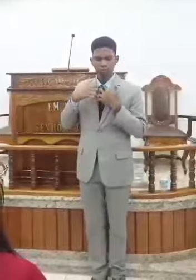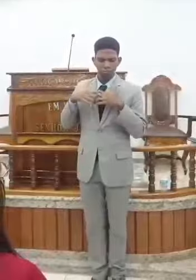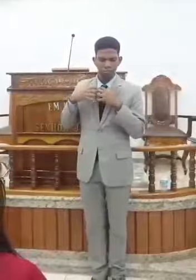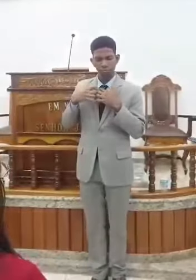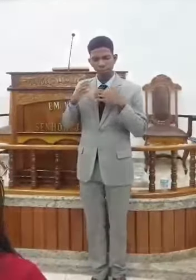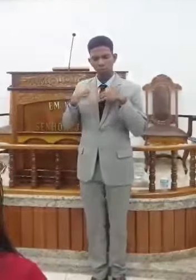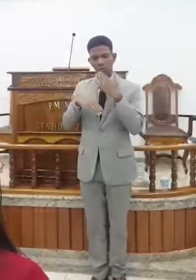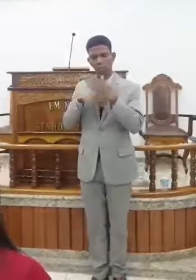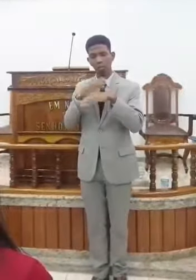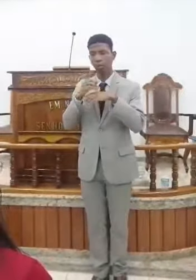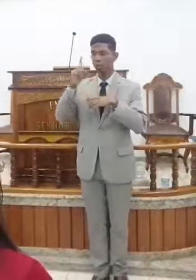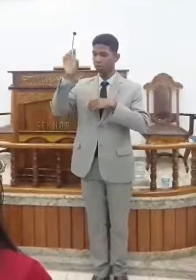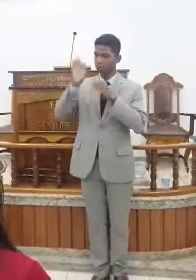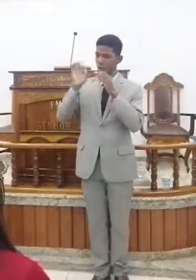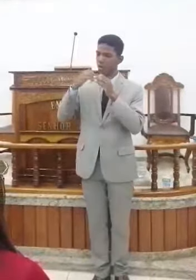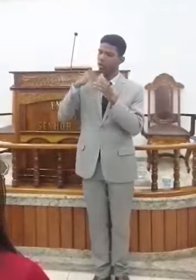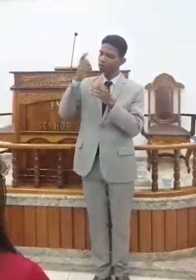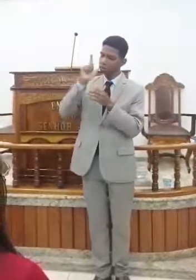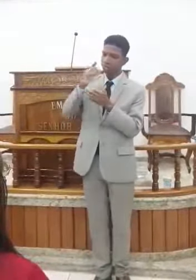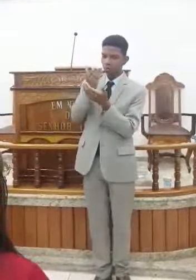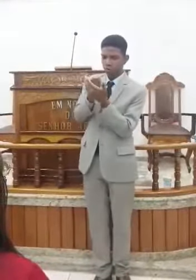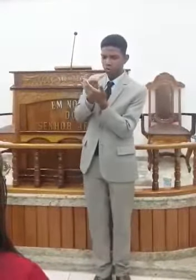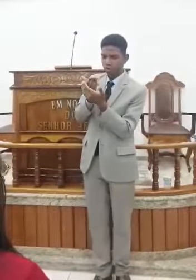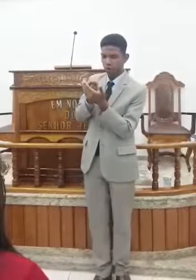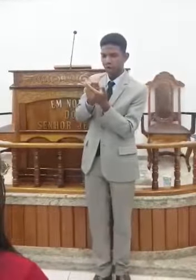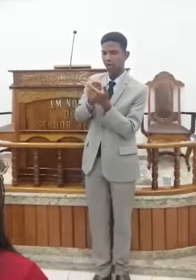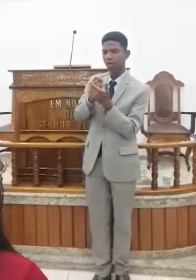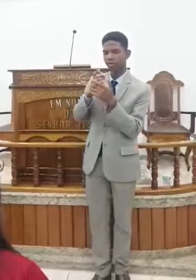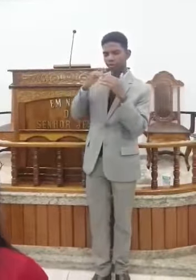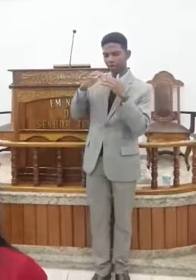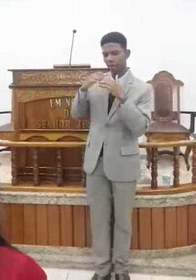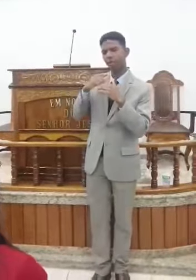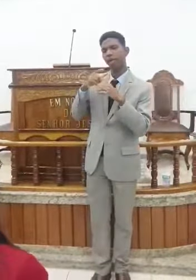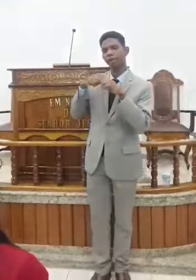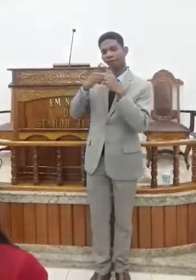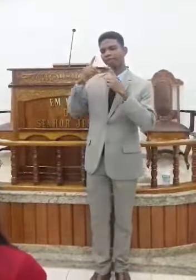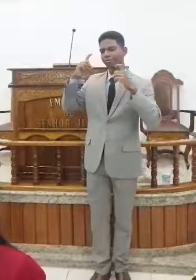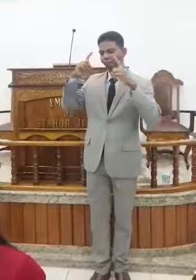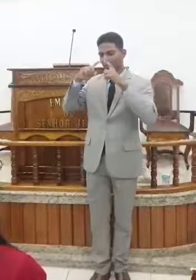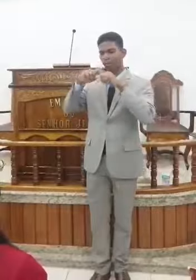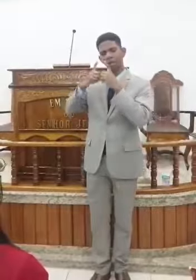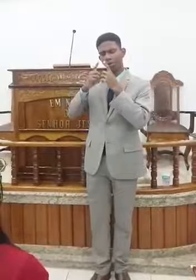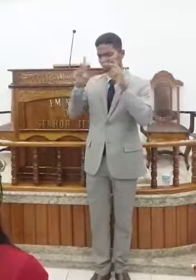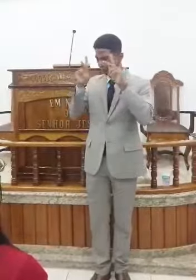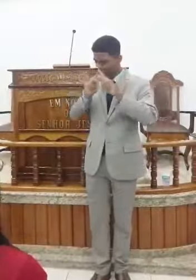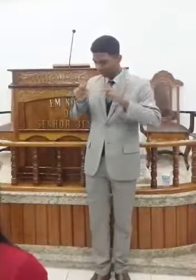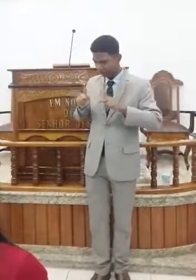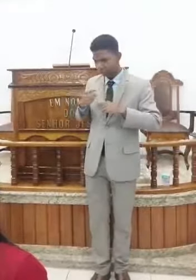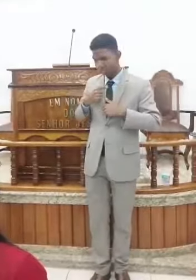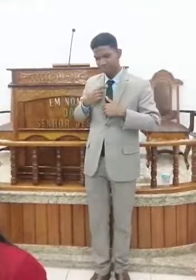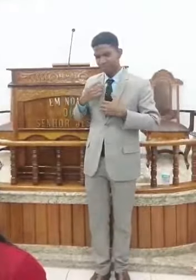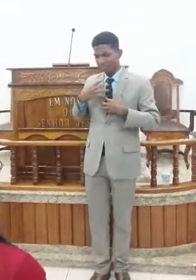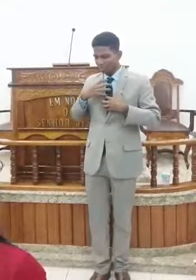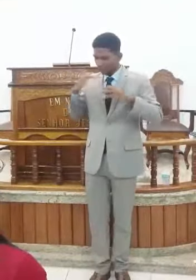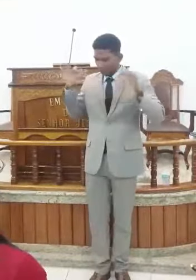Eu fiquei pensando, é capaz ou não é? Depois o tempo foi passando e Deus preparou, eu comecei a estudar música e pensei, vai ser difícil,